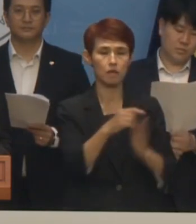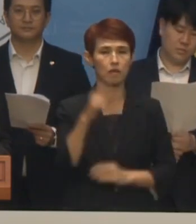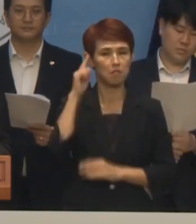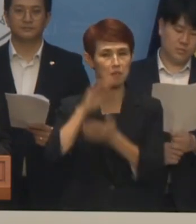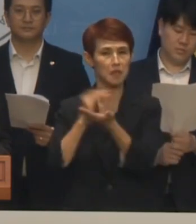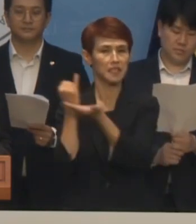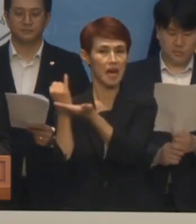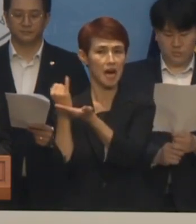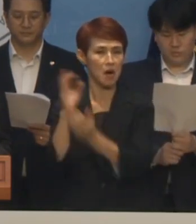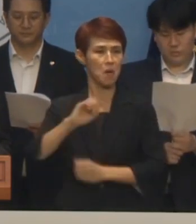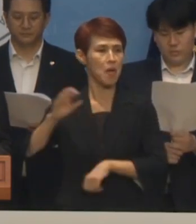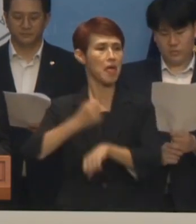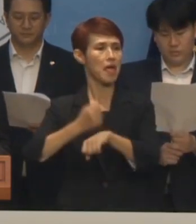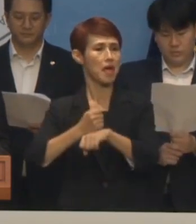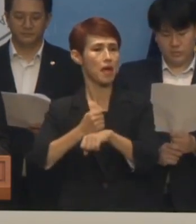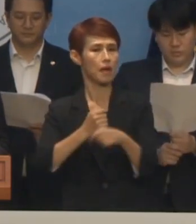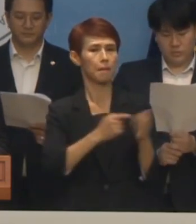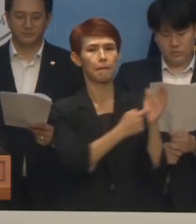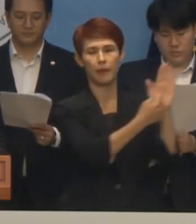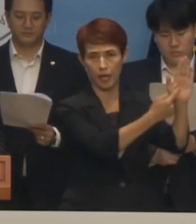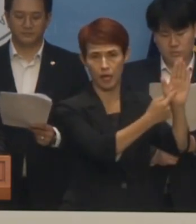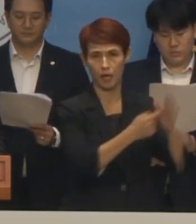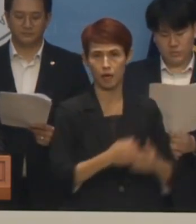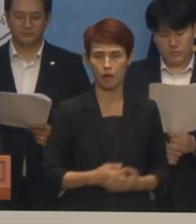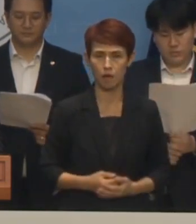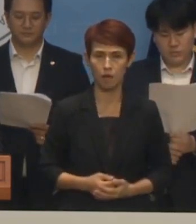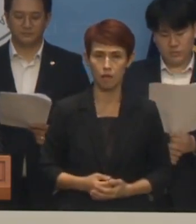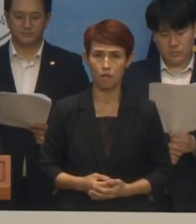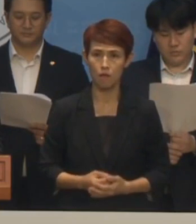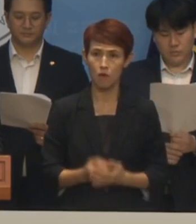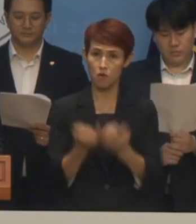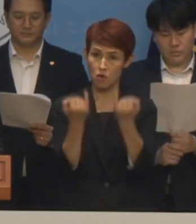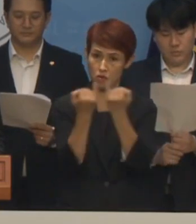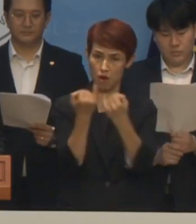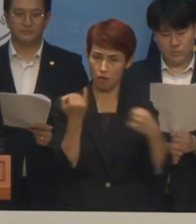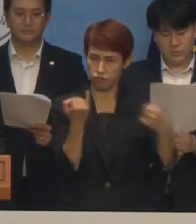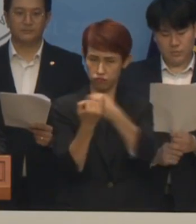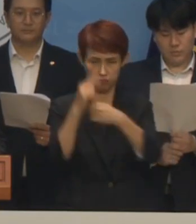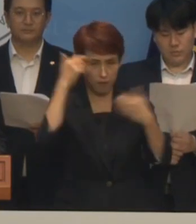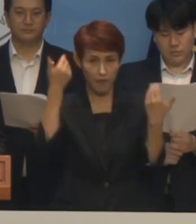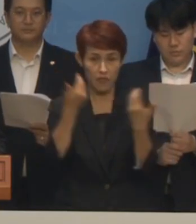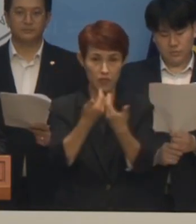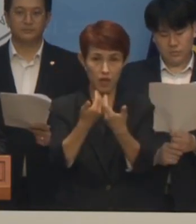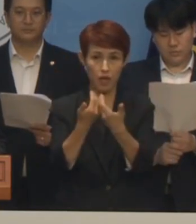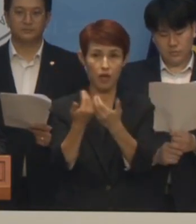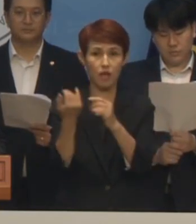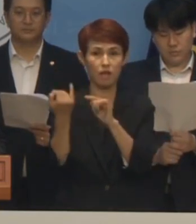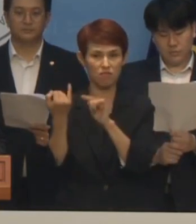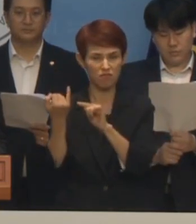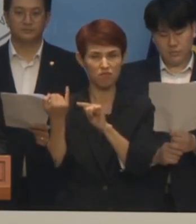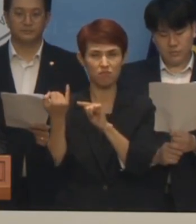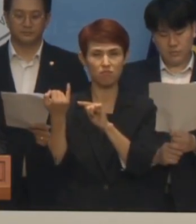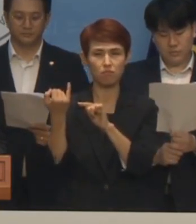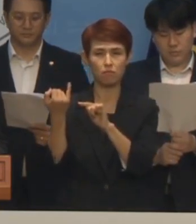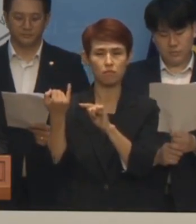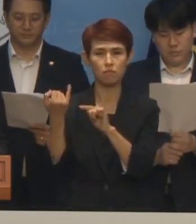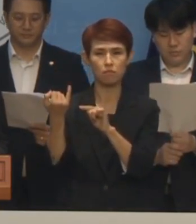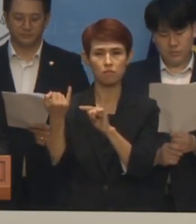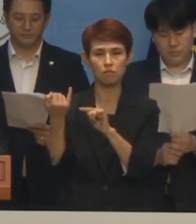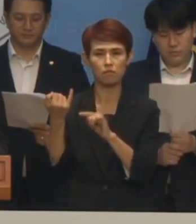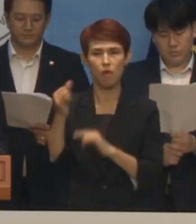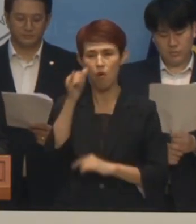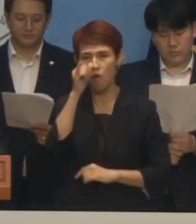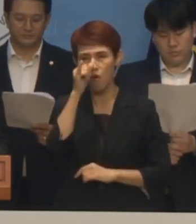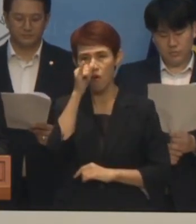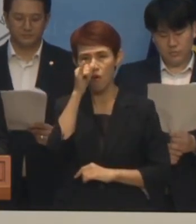소녀상의 철거를 시사하는 발언을 했습니다. 그는 여성에 대한 폭력에 반대하는 기념물을 찬성하지만 더 이상 일방적인 표현이